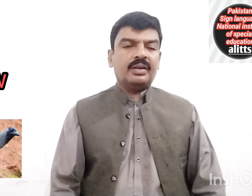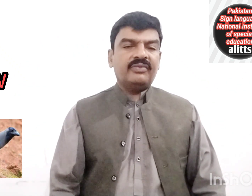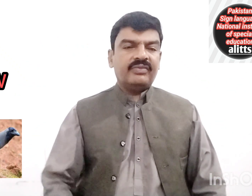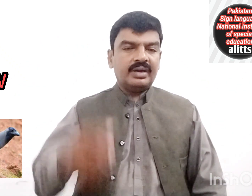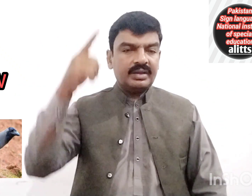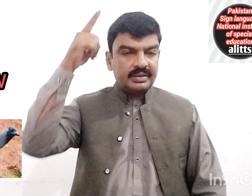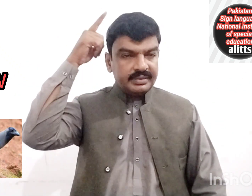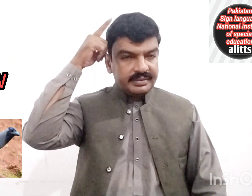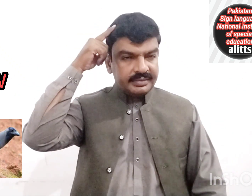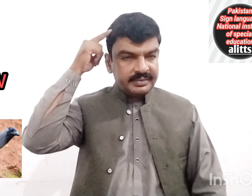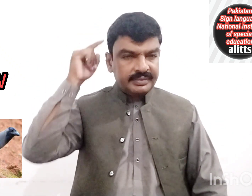कौवा।